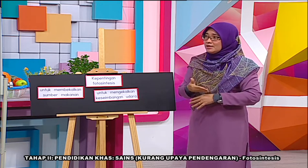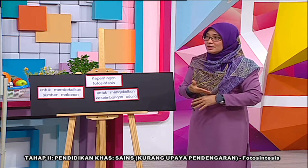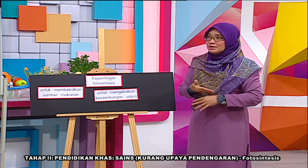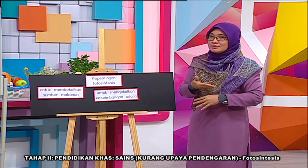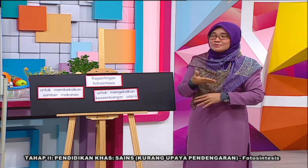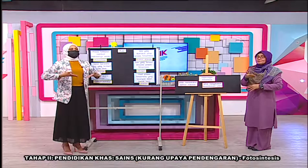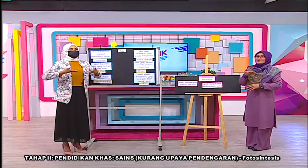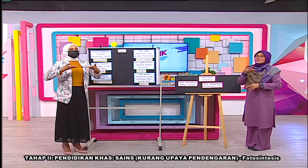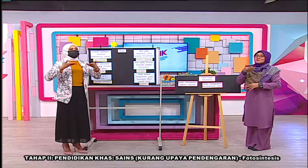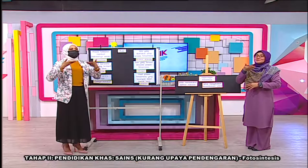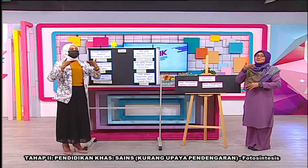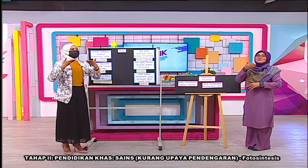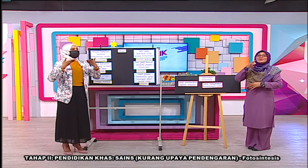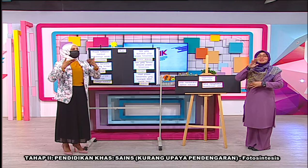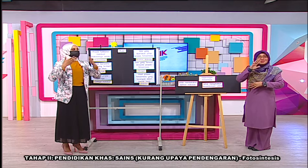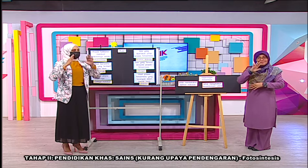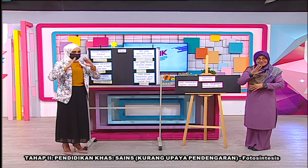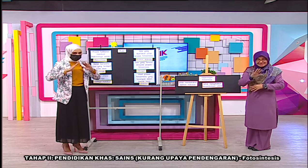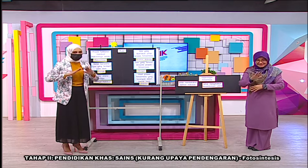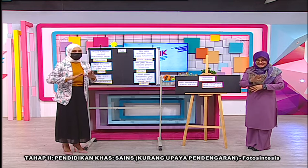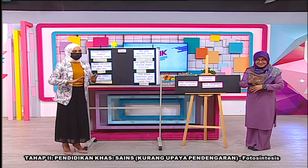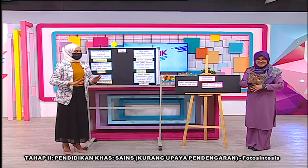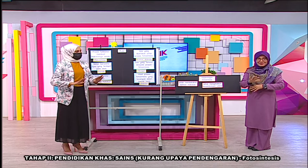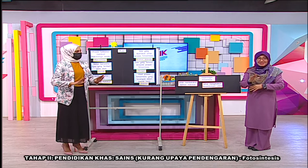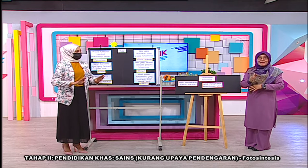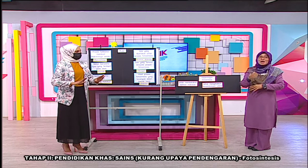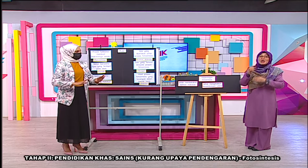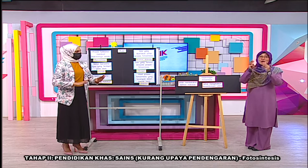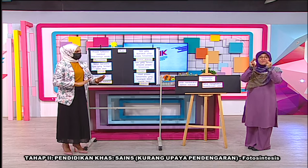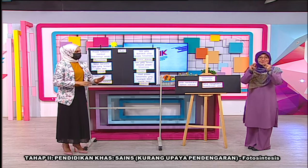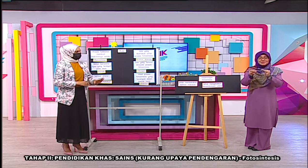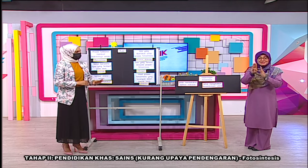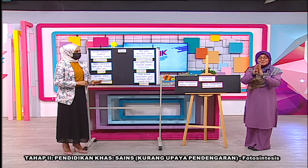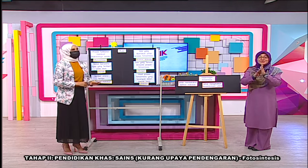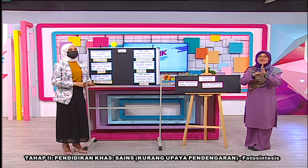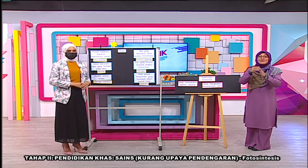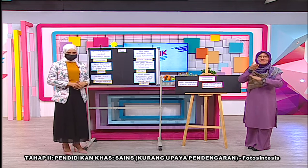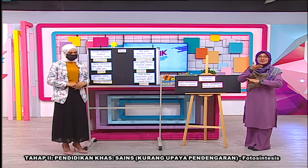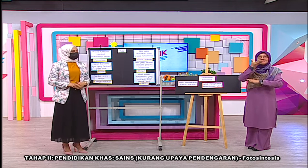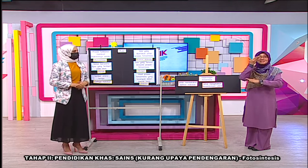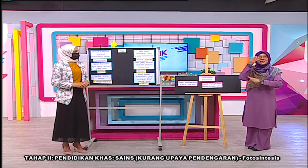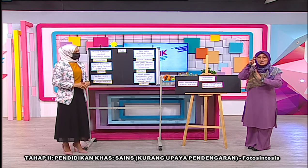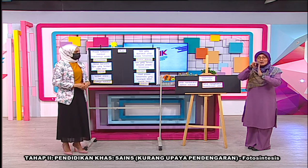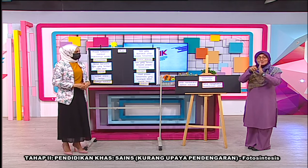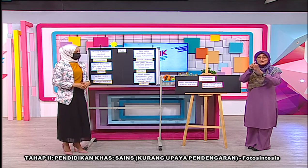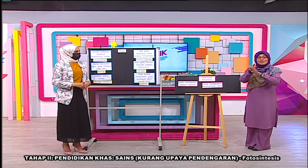Vira Tarik nafas cepat lepah oke manusia bernafas menggunakan